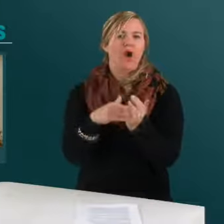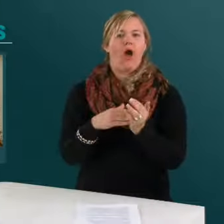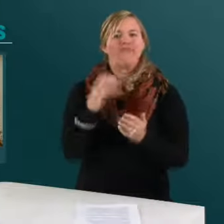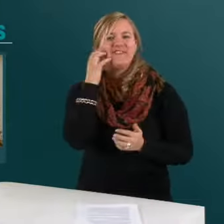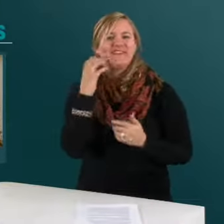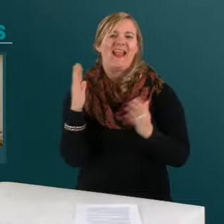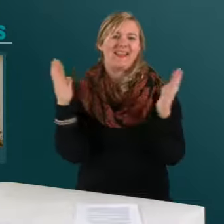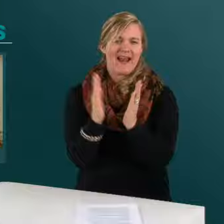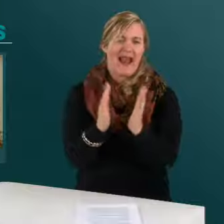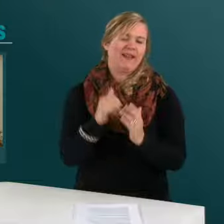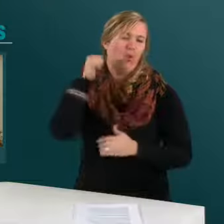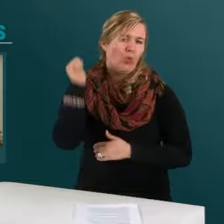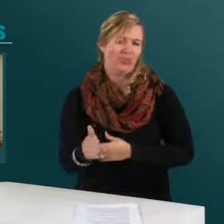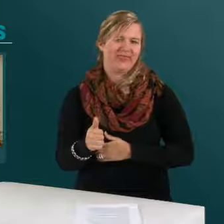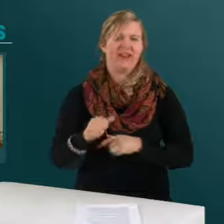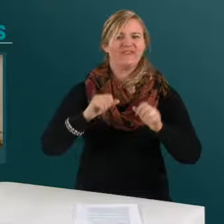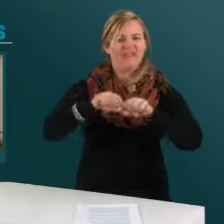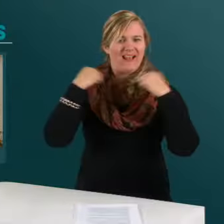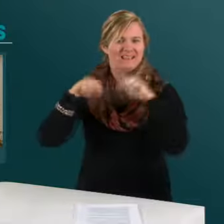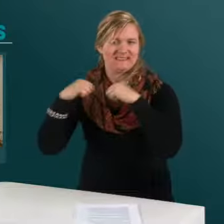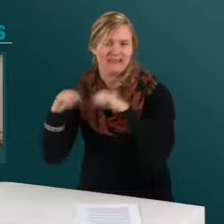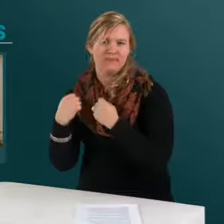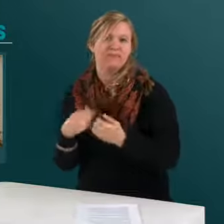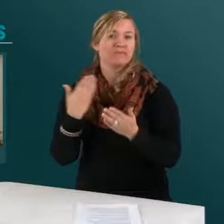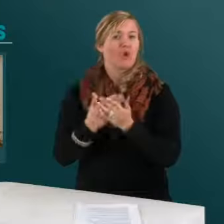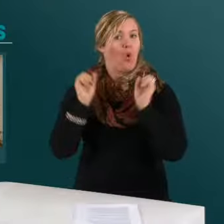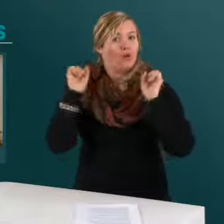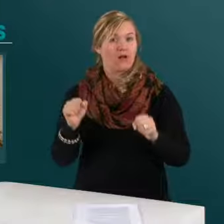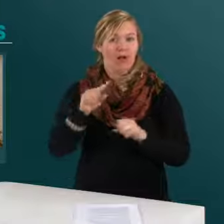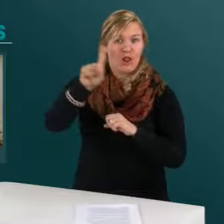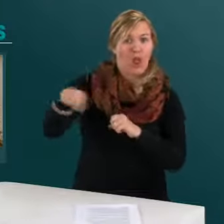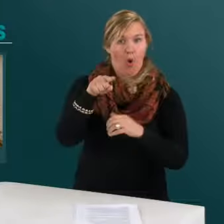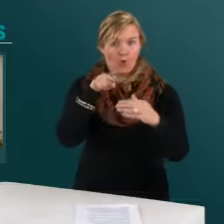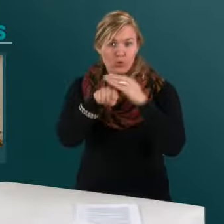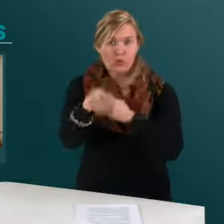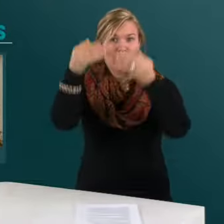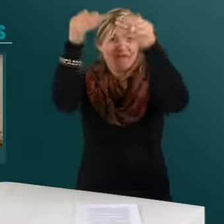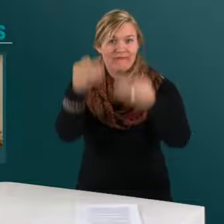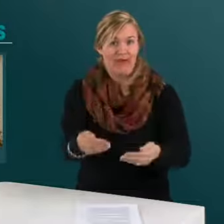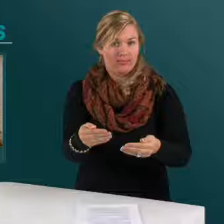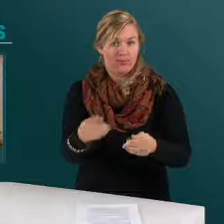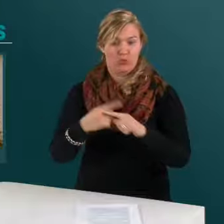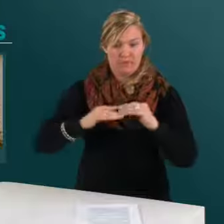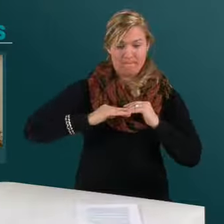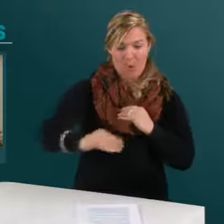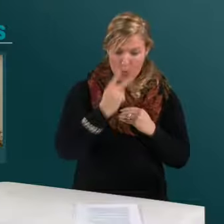kleinen fenstern errichtet die fenster sind nicht nur in den wänden sondern auch in den böden